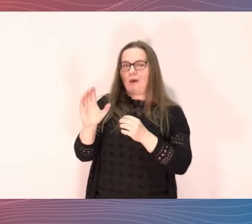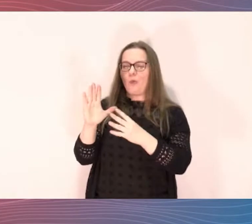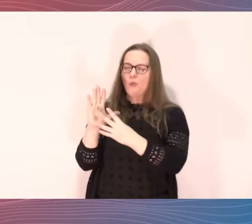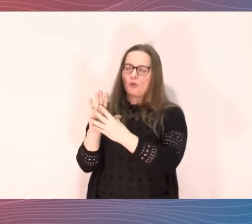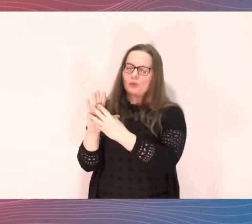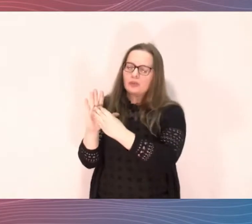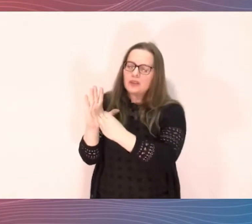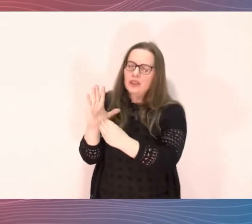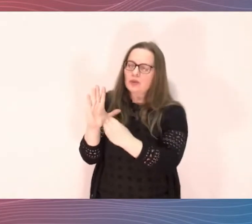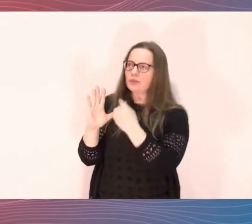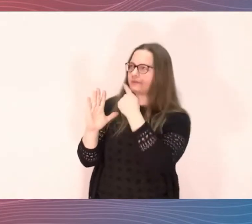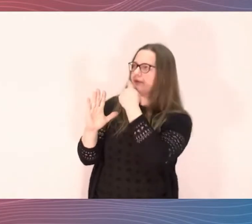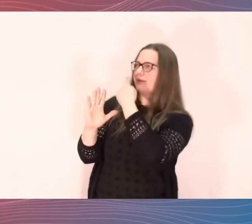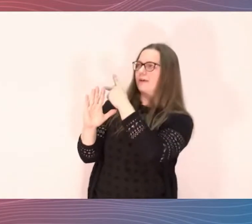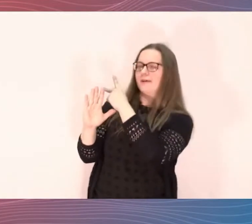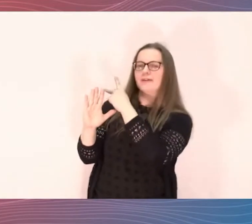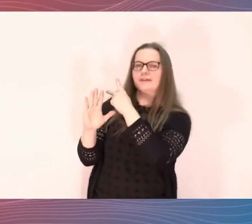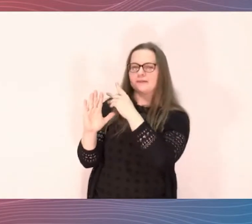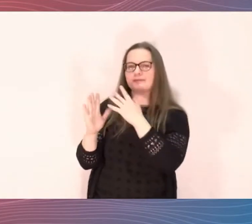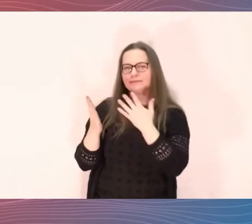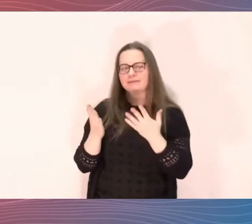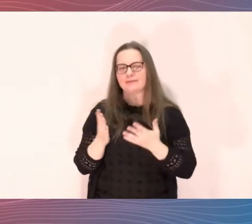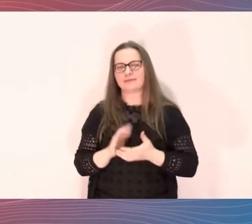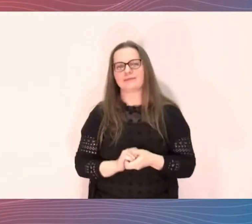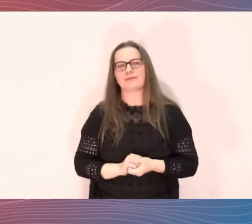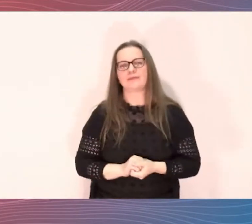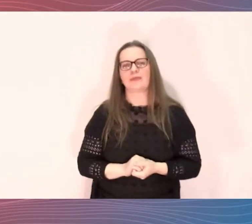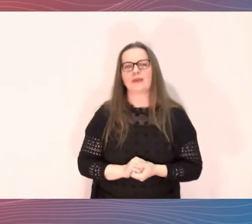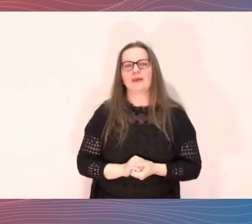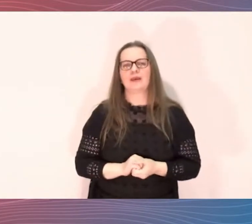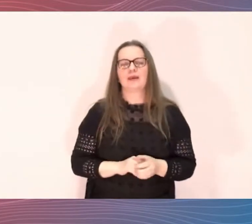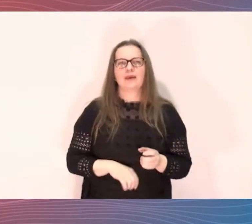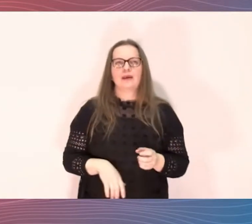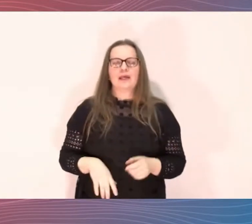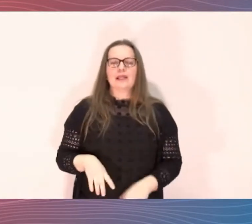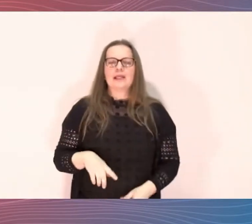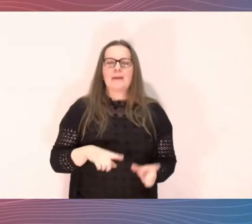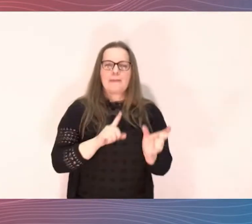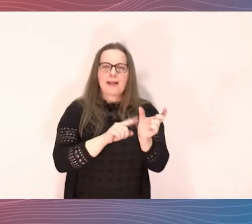palavra ser, em grego, é hipóstasis.